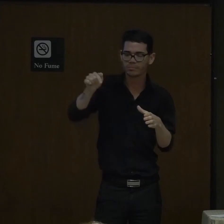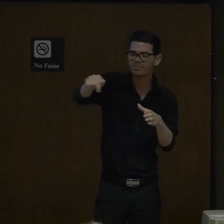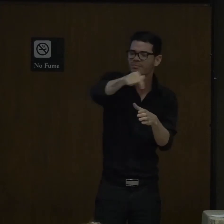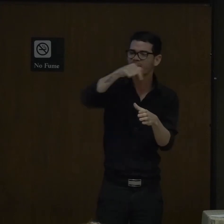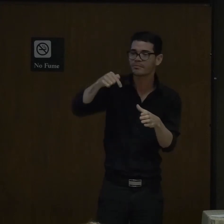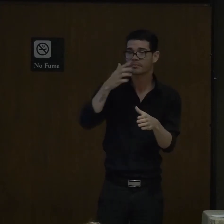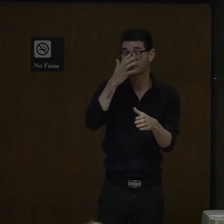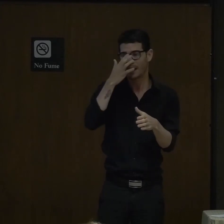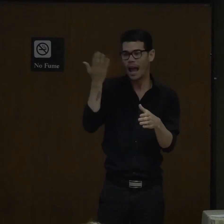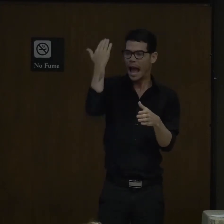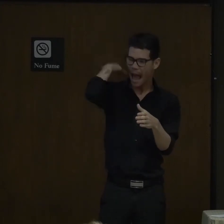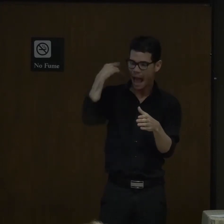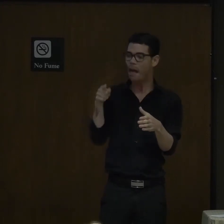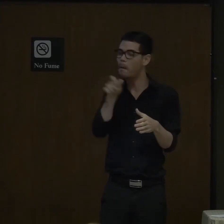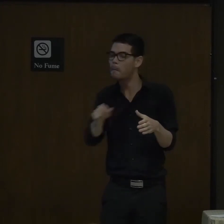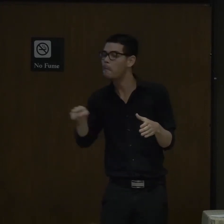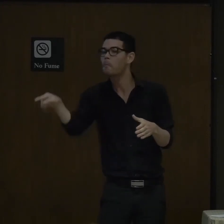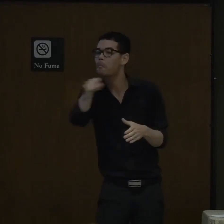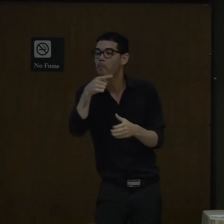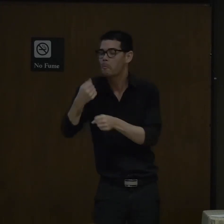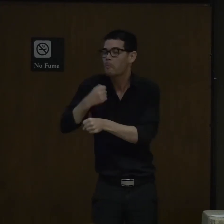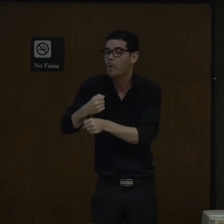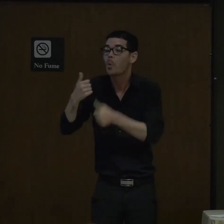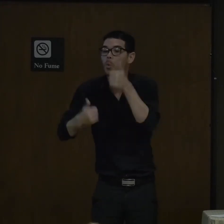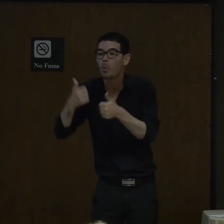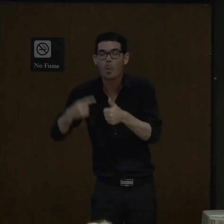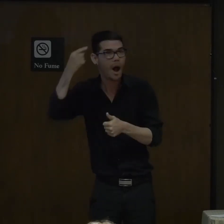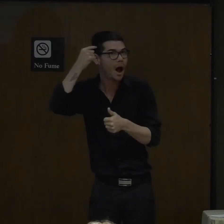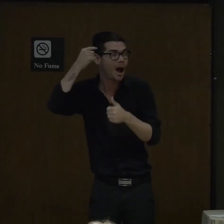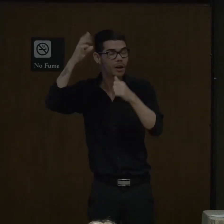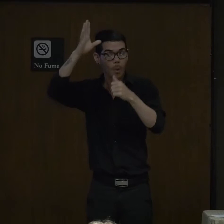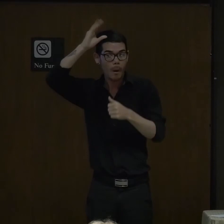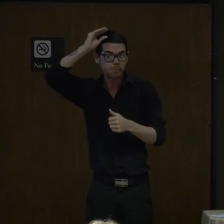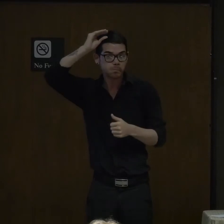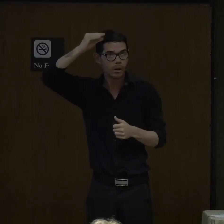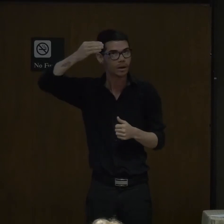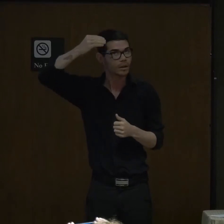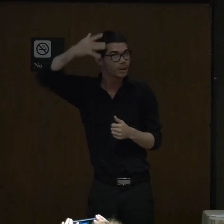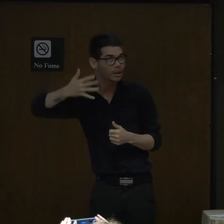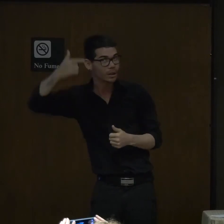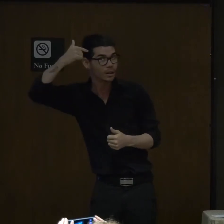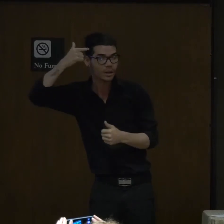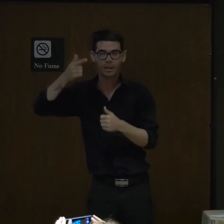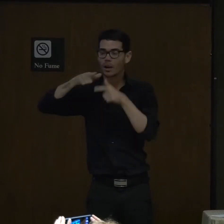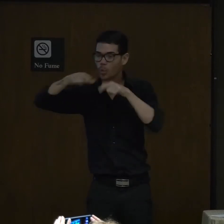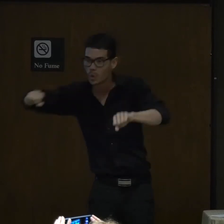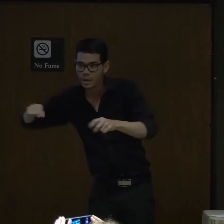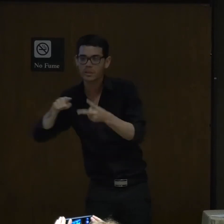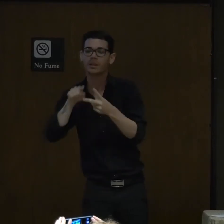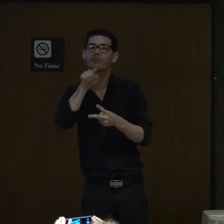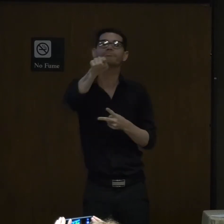trabajando en campos muy diferentes, como puede ser el campo de la neurolingüística, de la lingüística, de la educación,